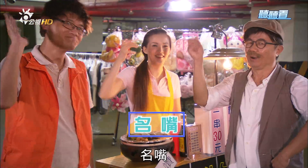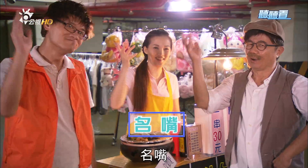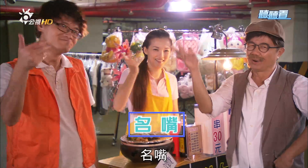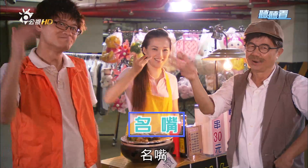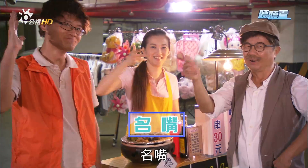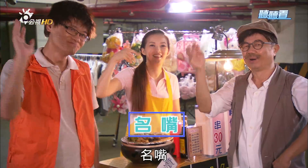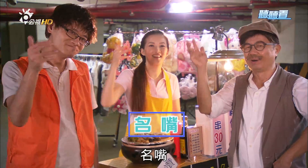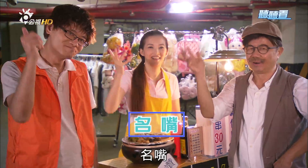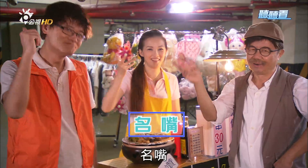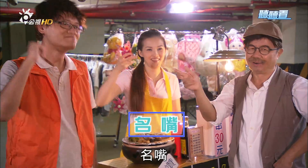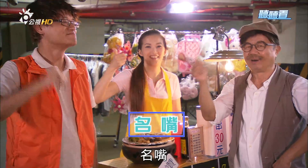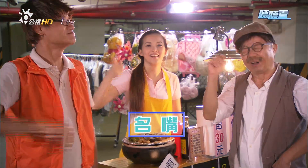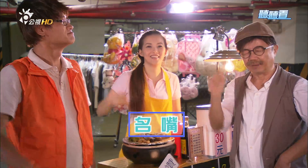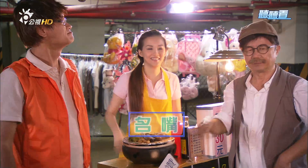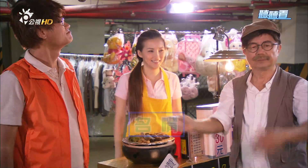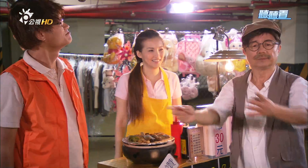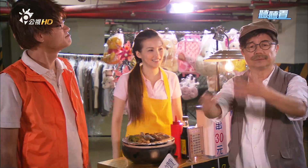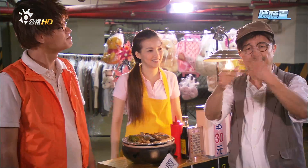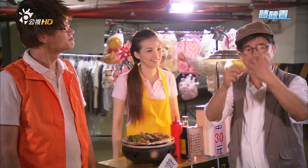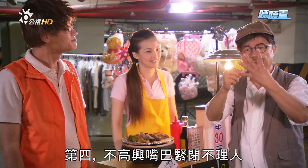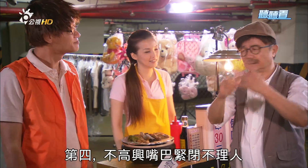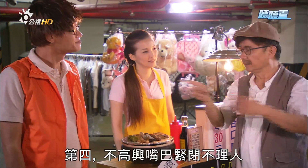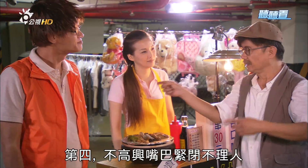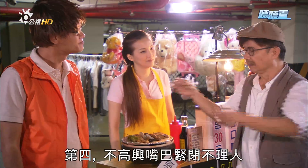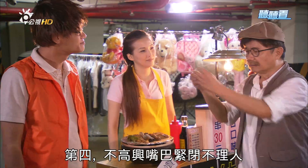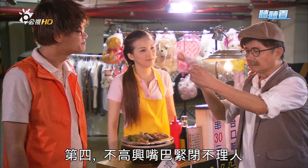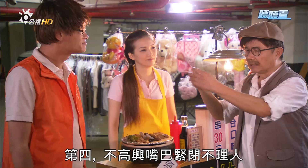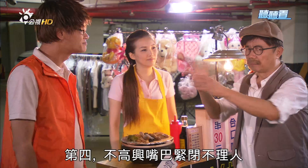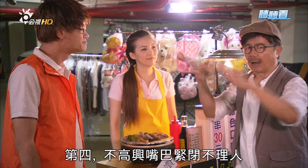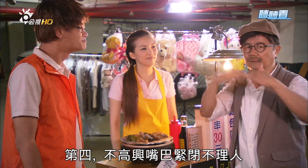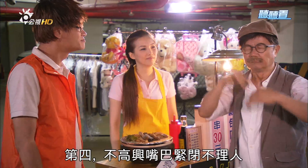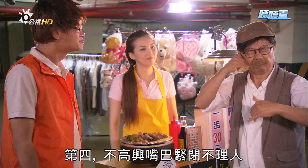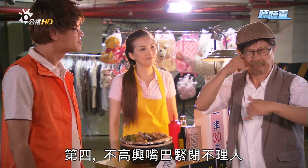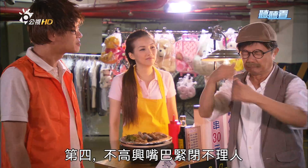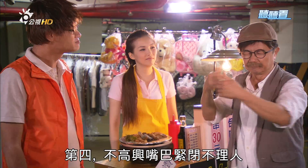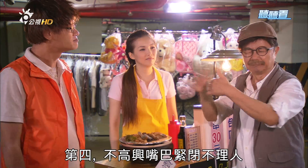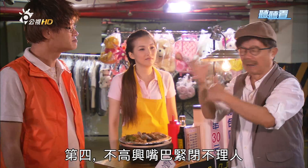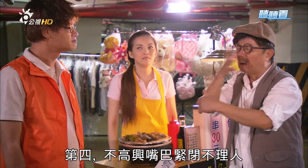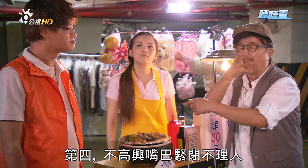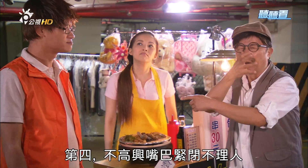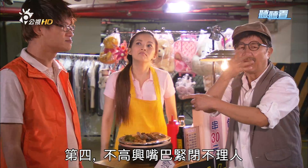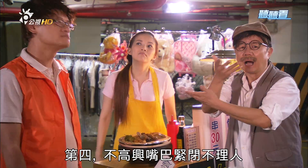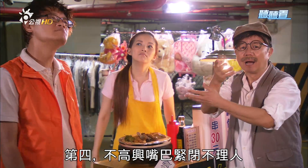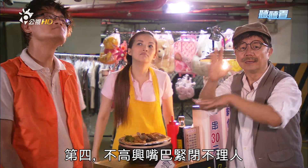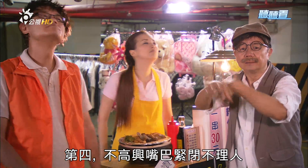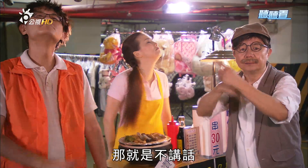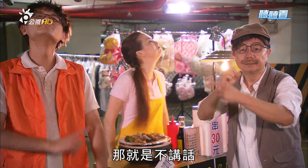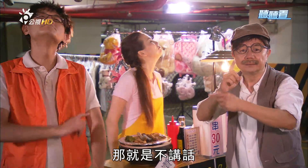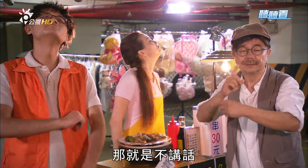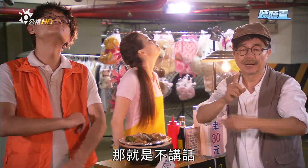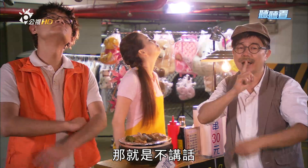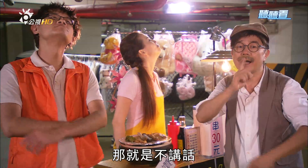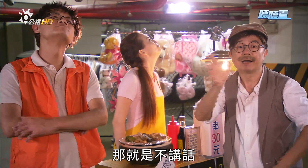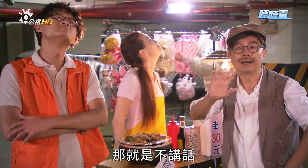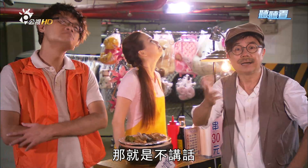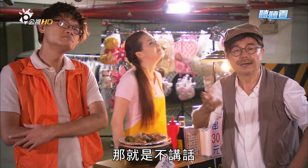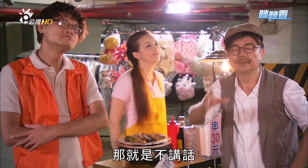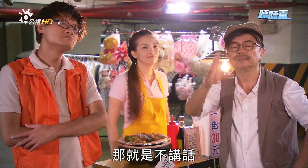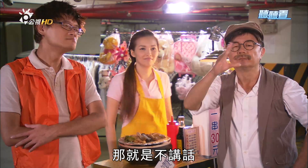抿嘴。 啊，第四呢，不高兴，嘴巴紧闭不理人，那就是不讲